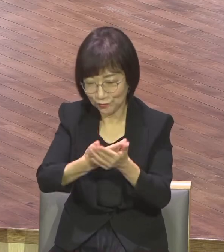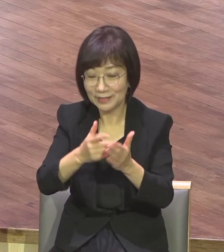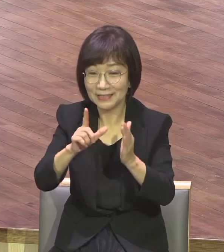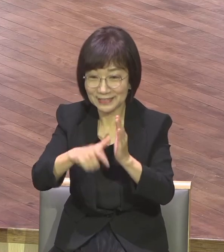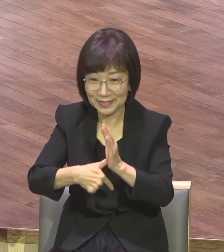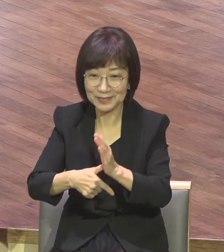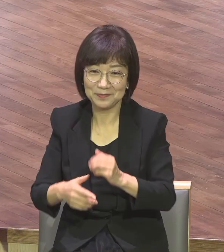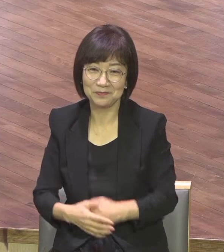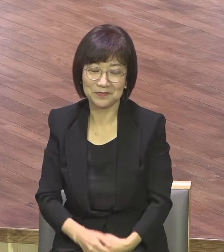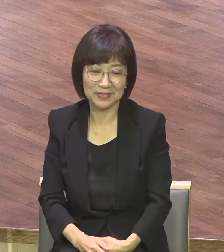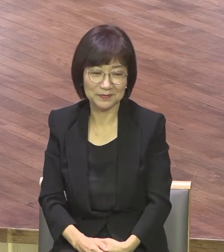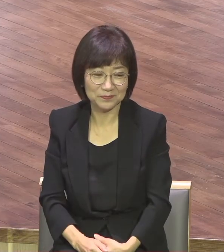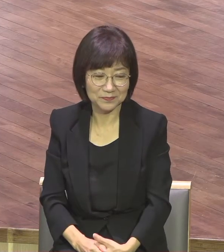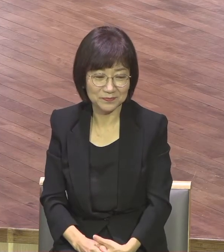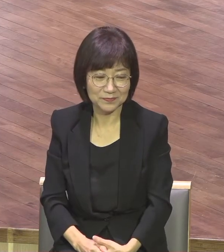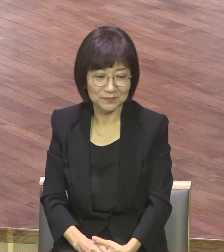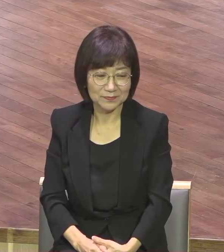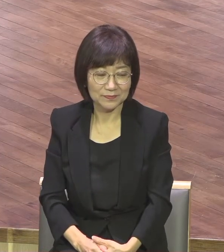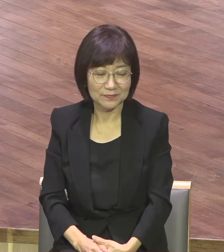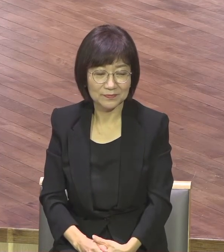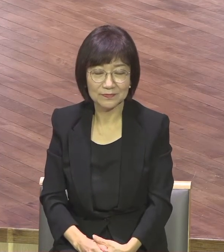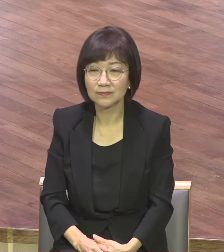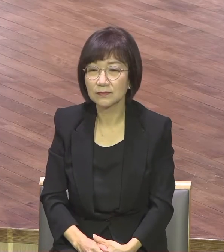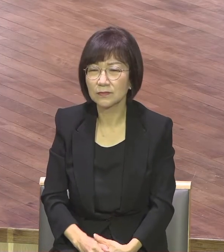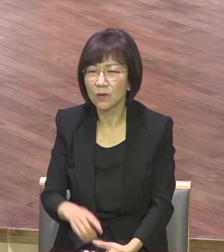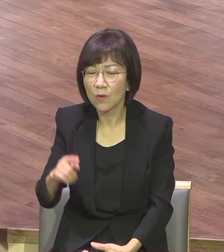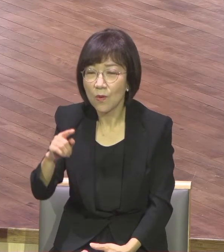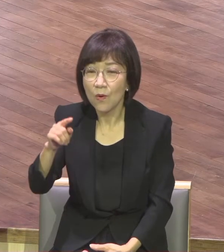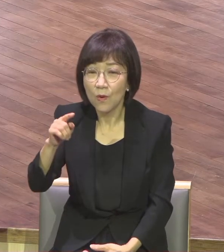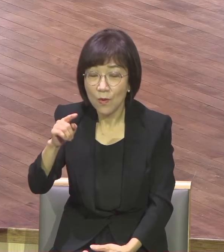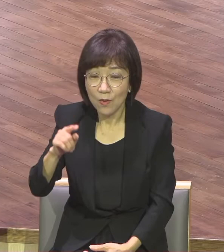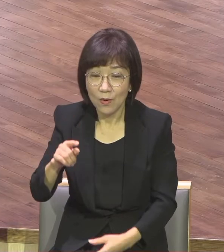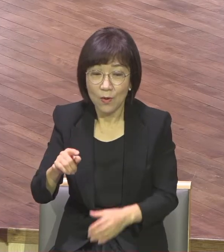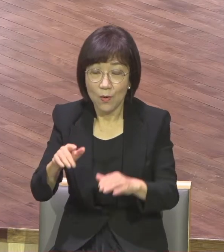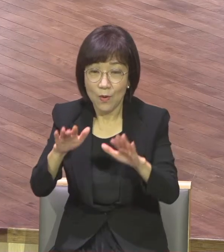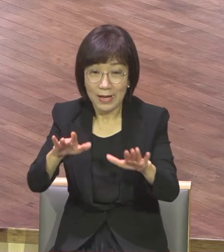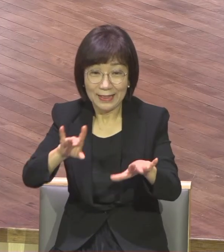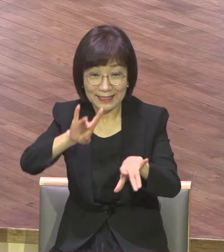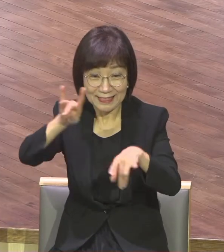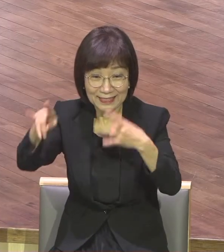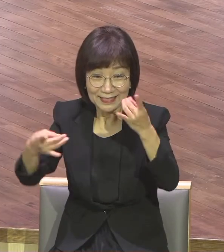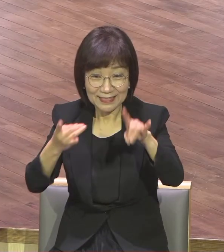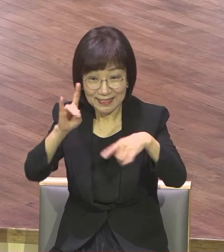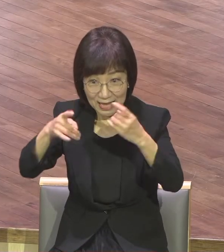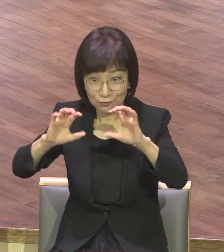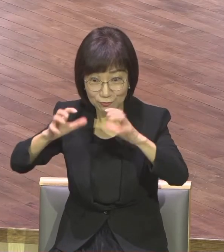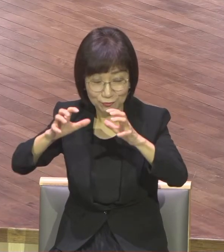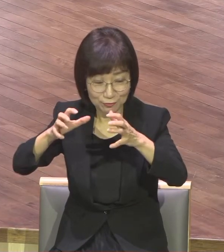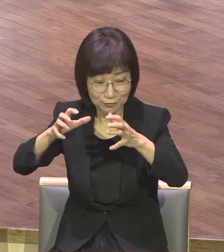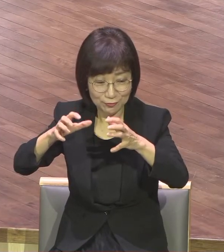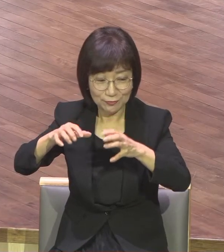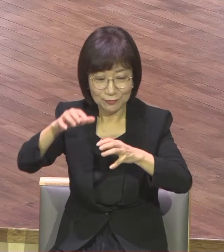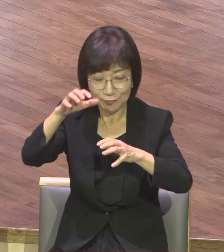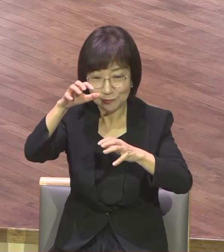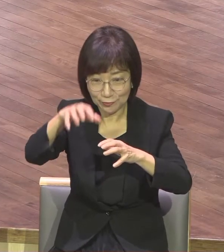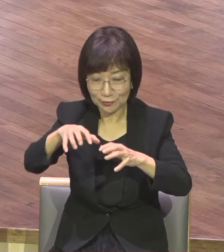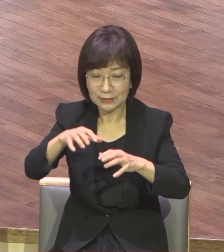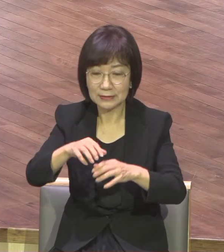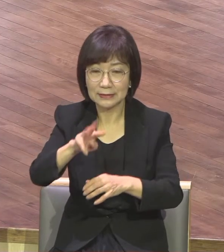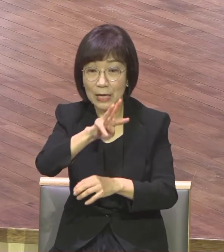제가 역사적이라는 표현하는 그것은 그만큼 이 본격적으로 이제는 이 태국